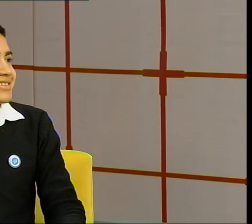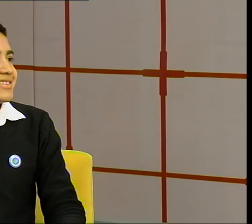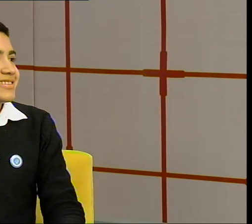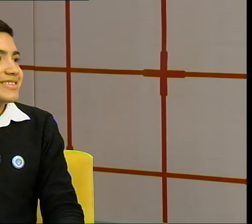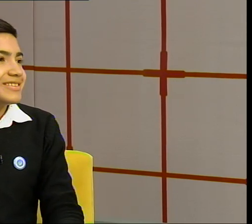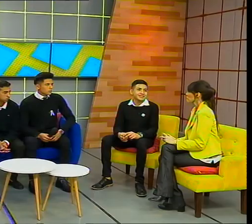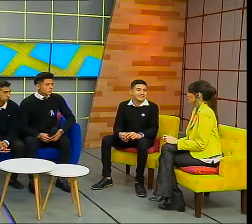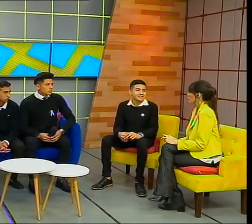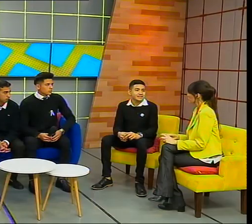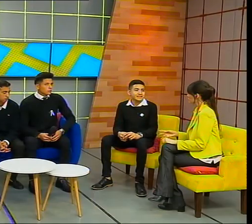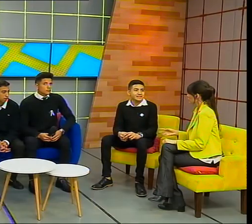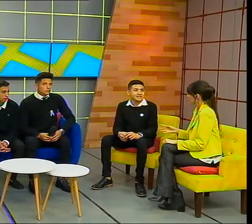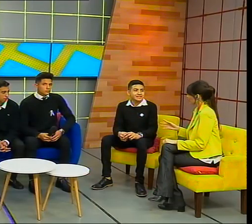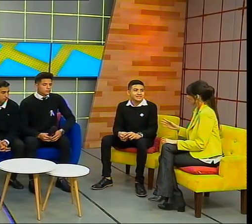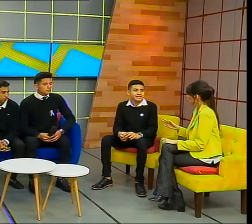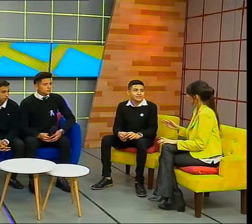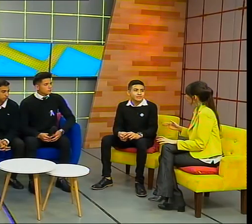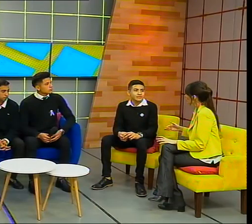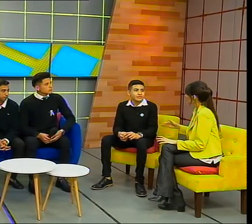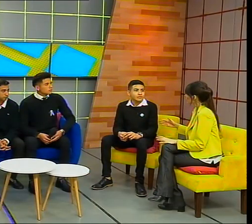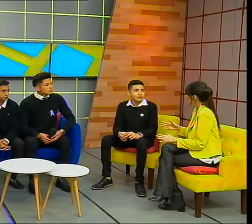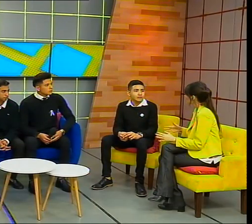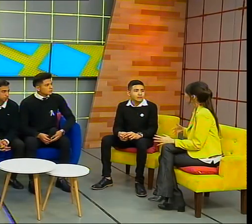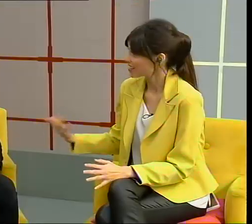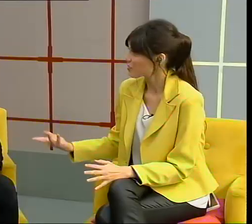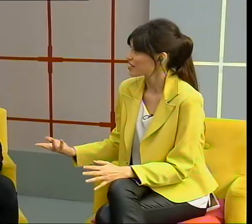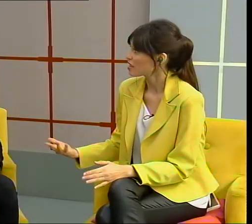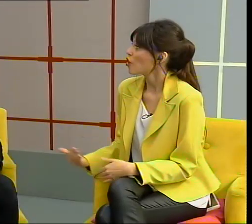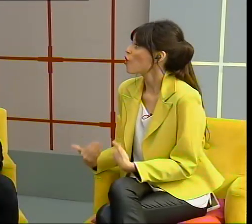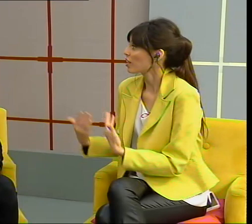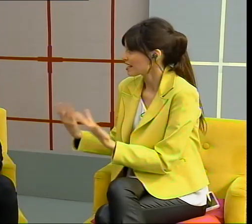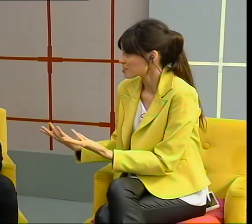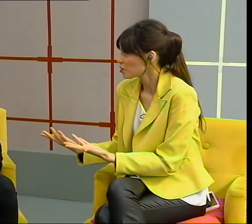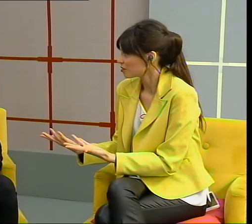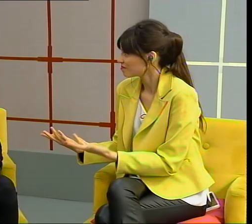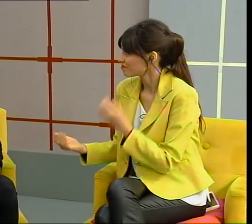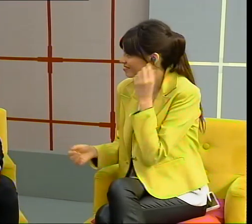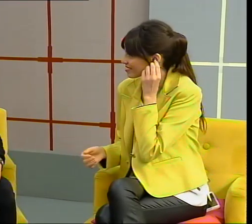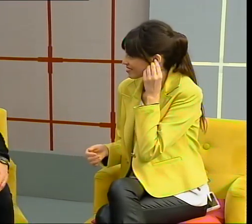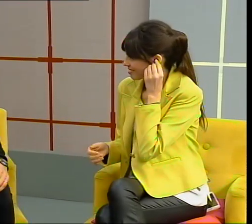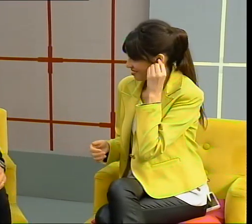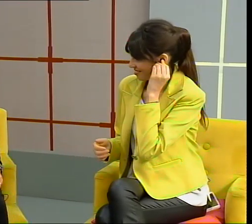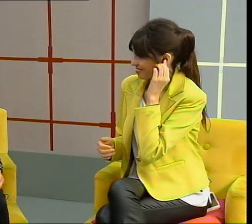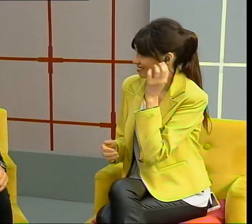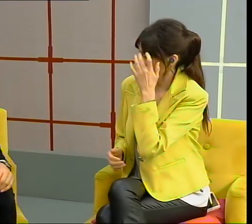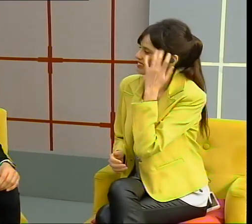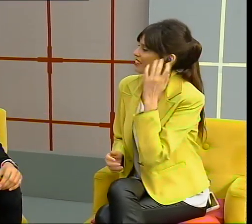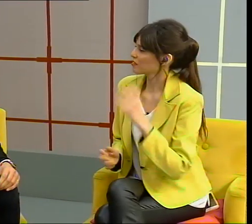afortunadamente. Pero es por eso que, calculo que viene por ahí, ¿esto los ha movilizado a hacer lo que han hecho? Sí, la verdad que sí, eso nos ha movilizado un montón.